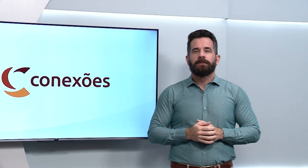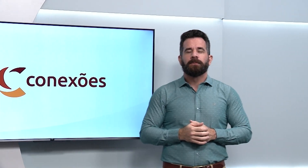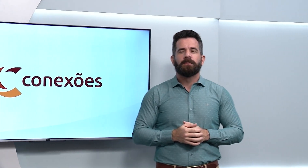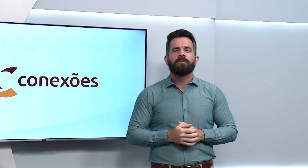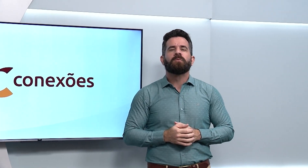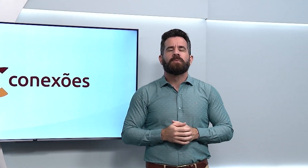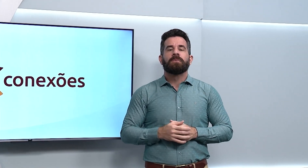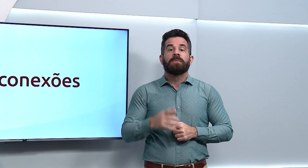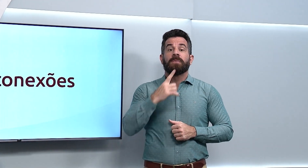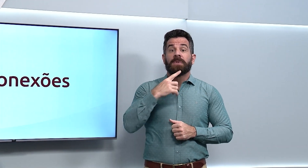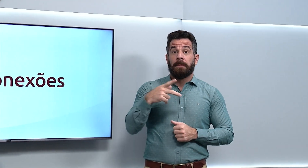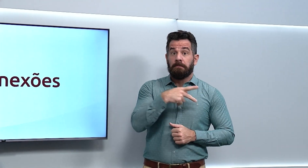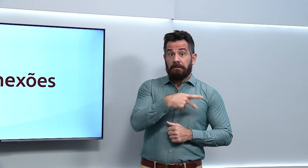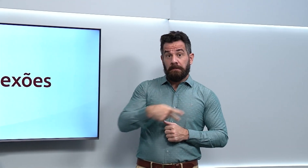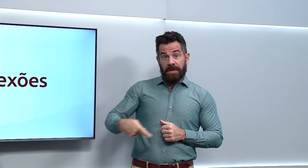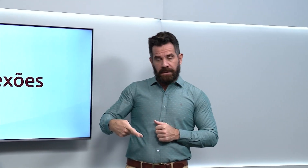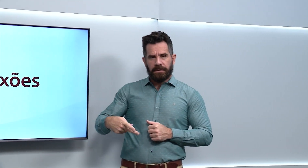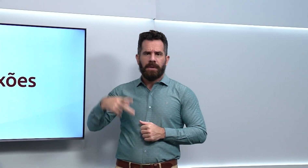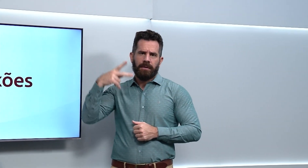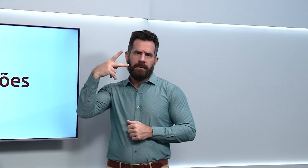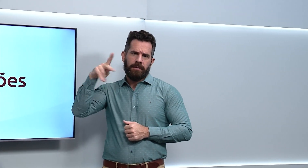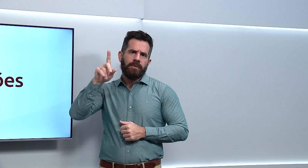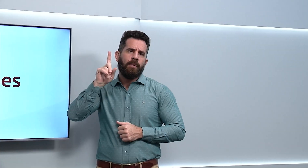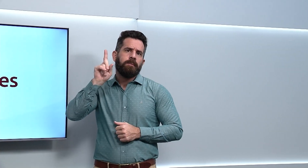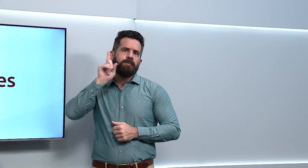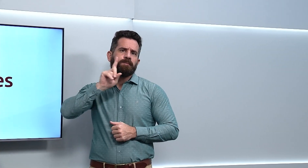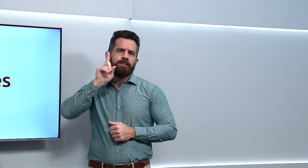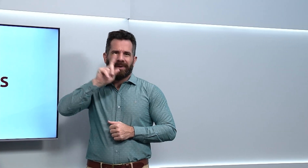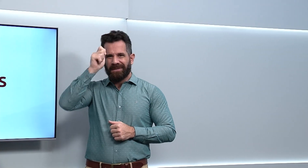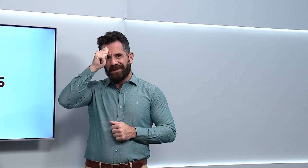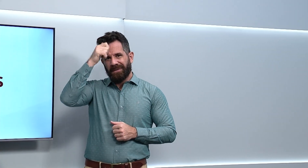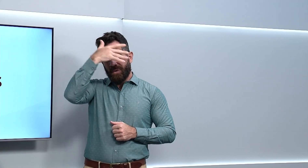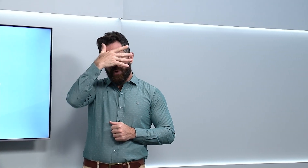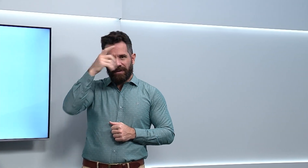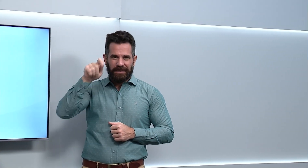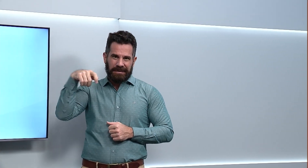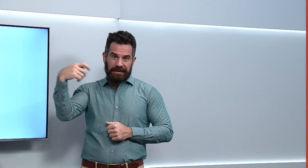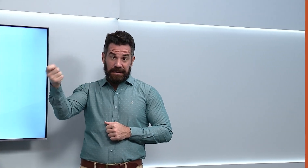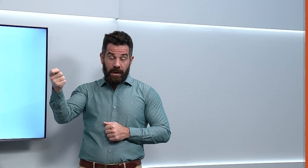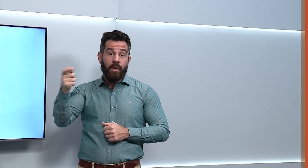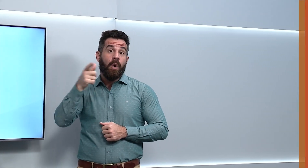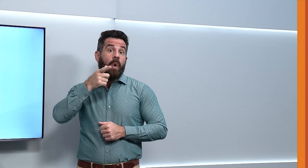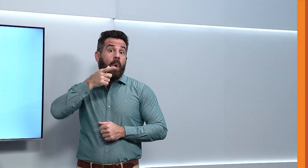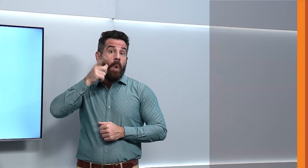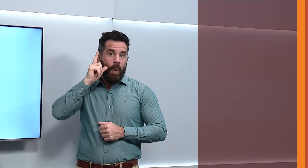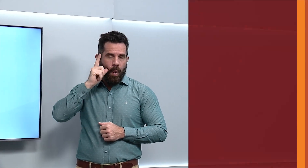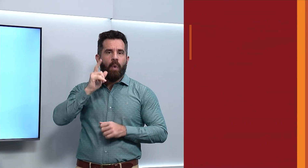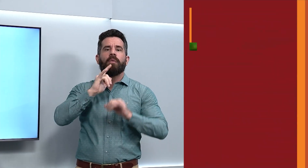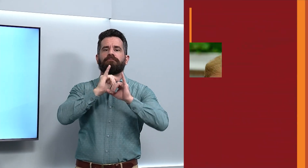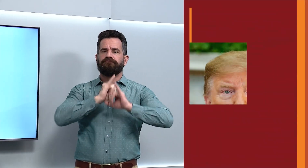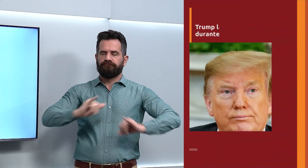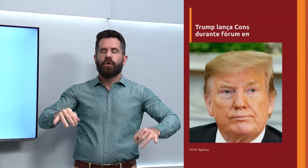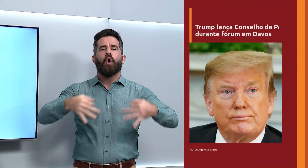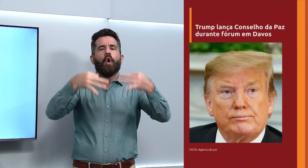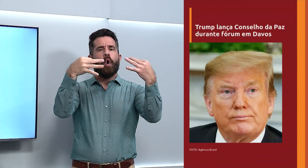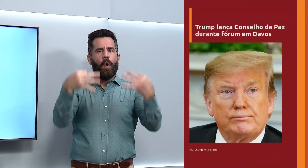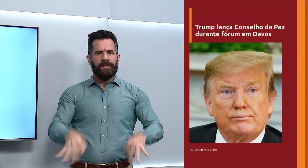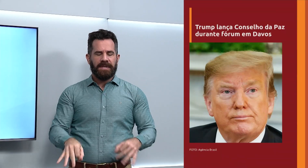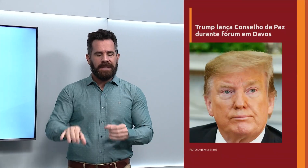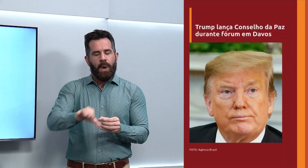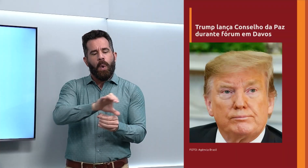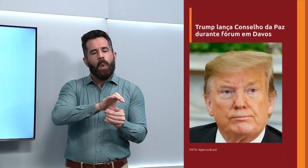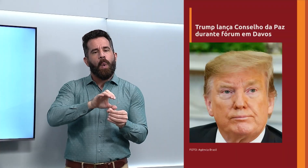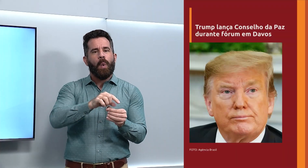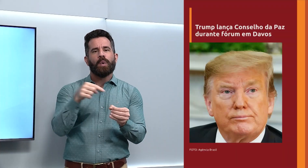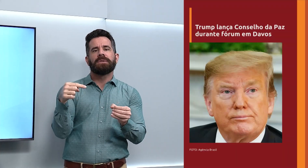O presidente dos Estados Unidos, Donald Trump, lançou oficialmente ontem o Conselho da Paz, durante uma